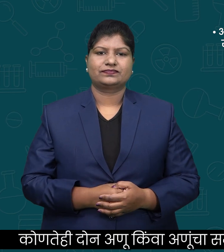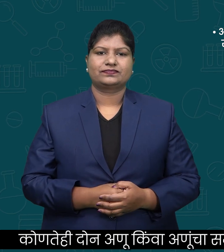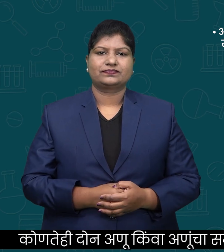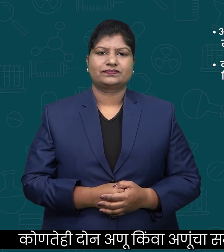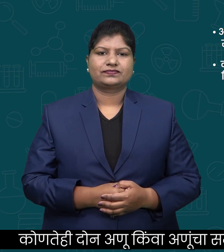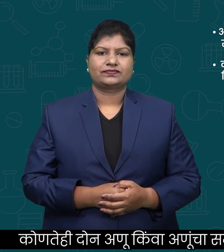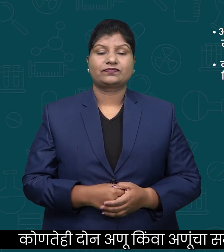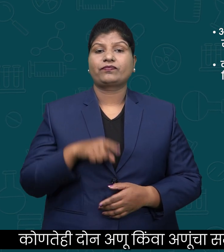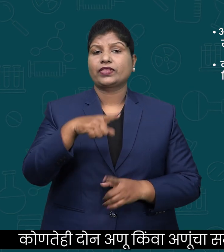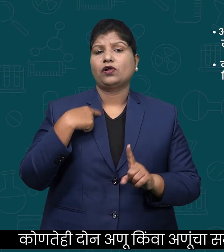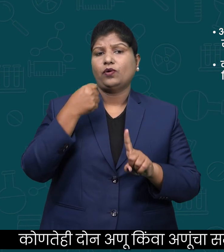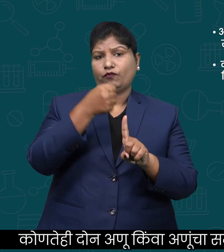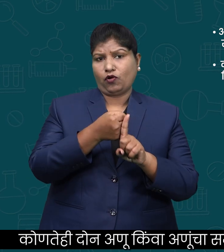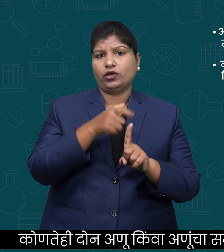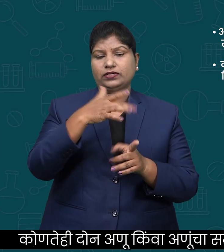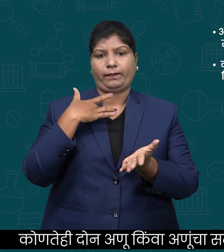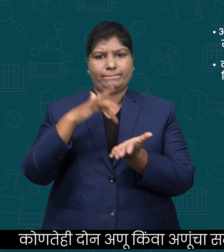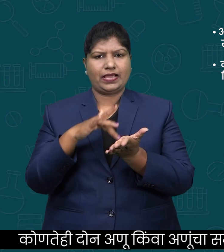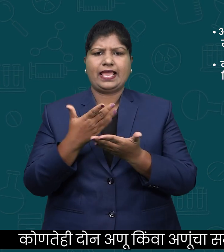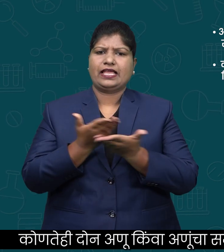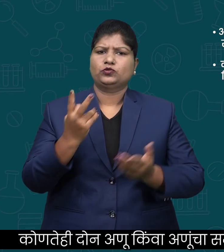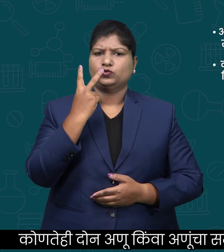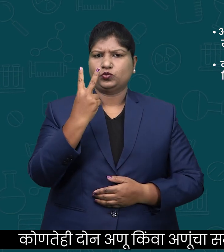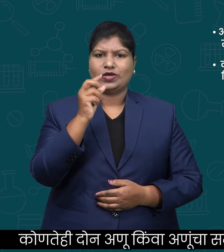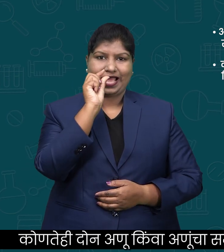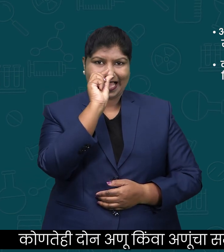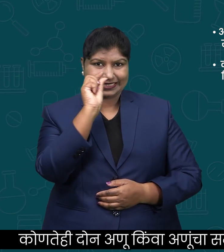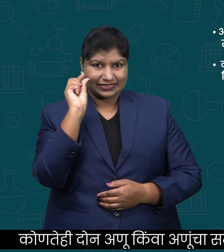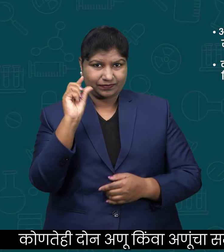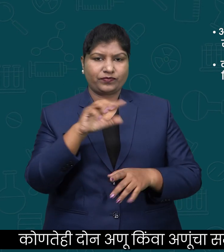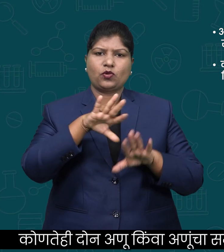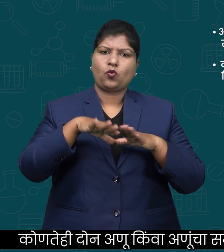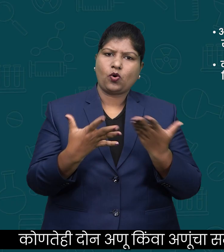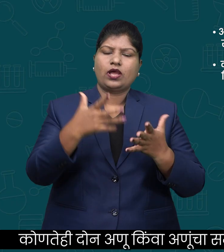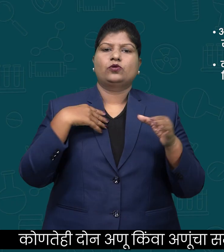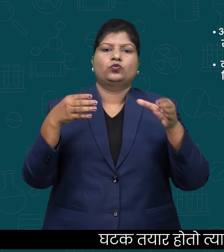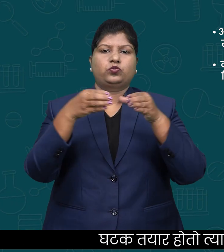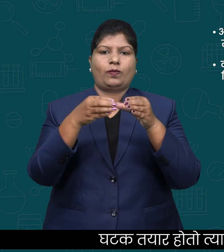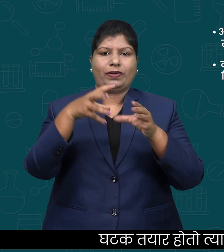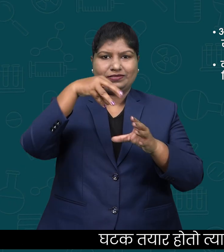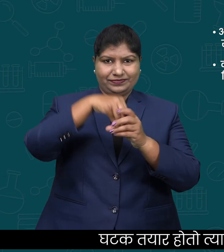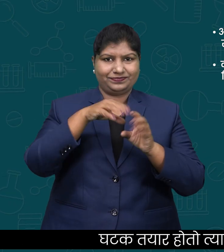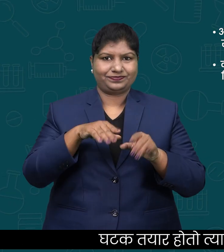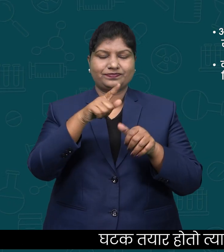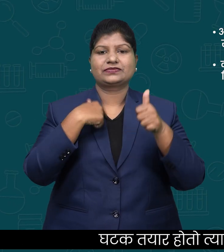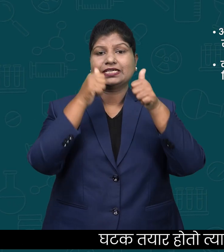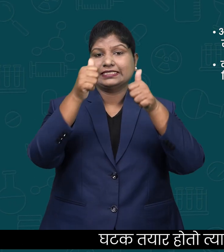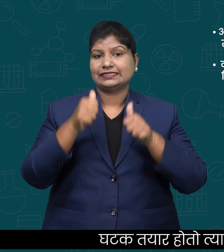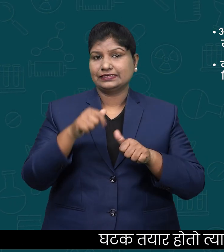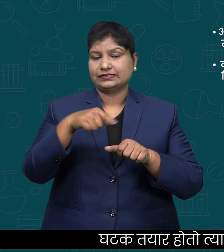कोणतेही दोन अणू आणि अणूंचा समूह यांच्यातील बल ज्याचा परिणामी स्थिर घटक तयार होतो त्याला रासायनिक बंध म्हणतात.